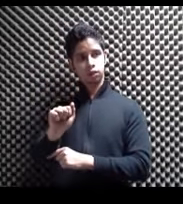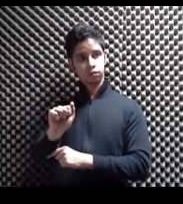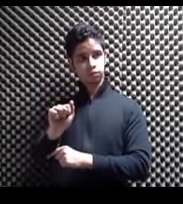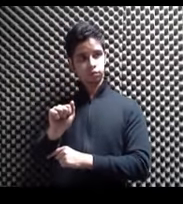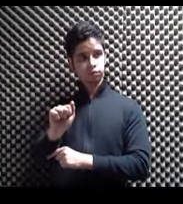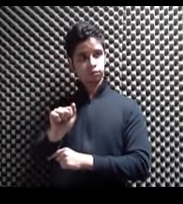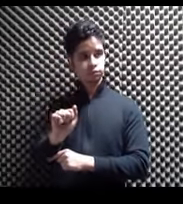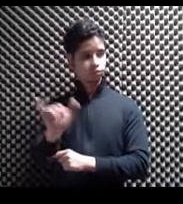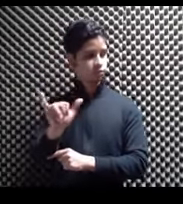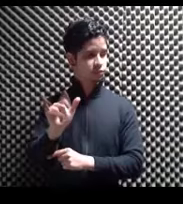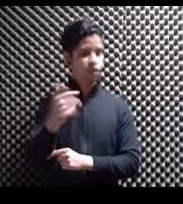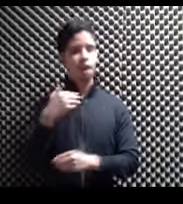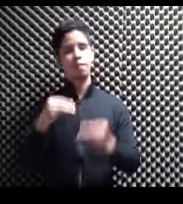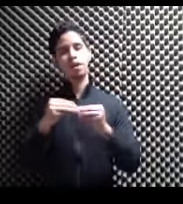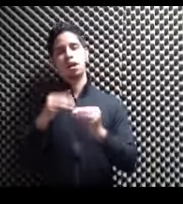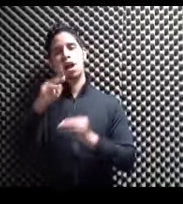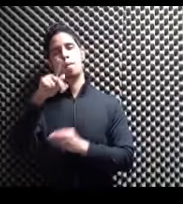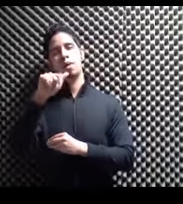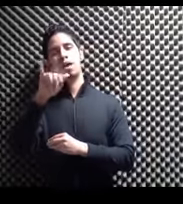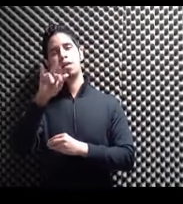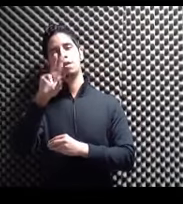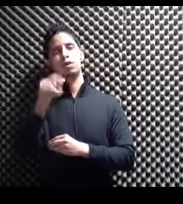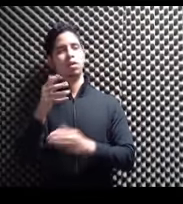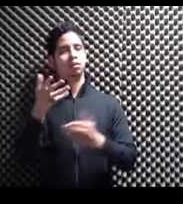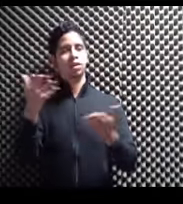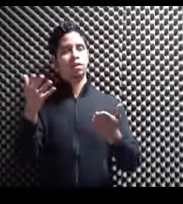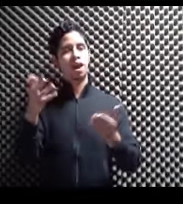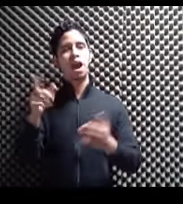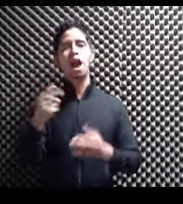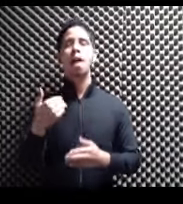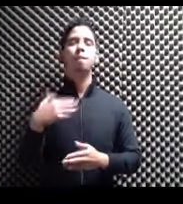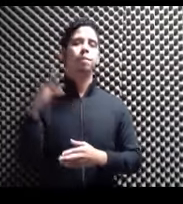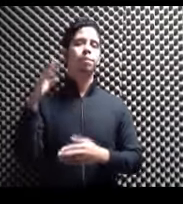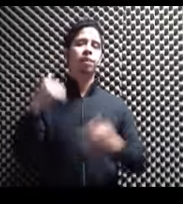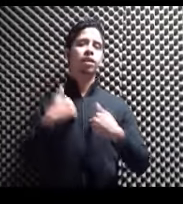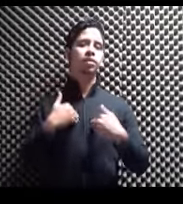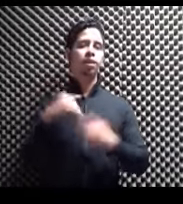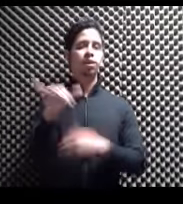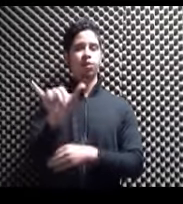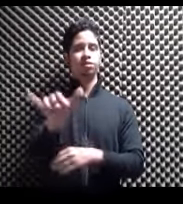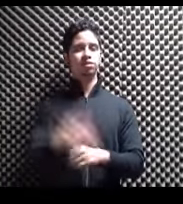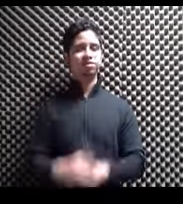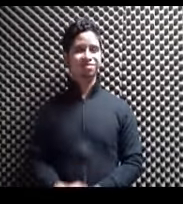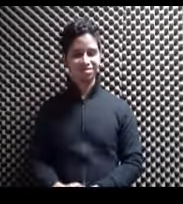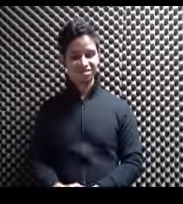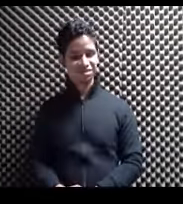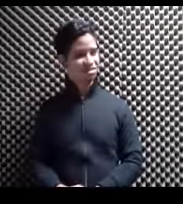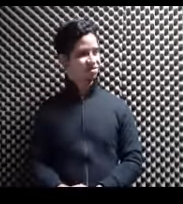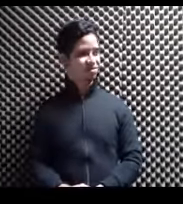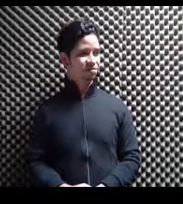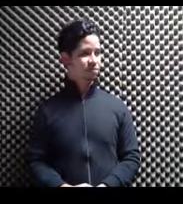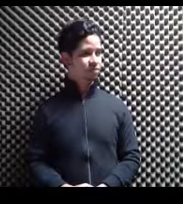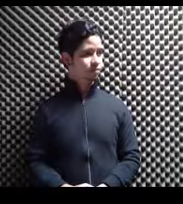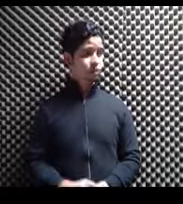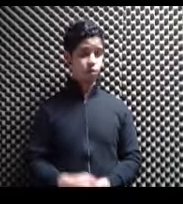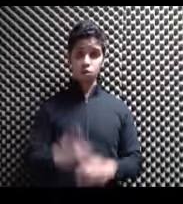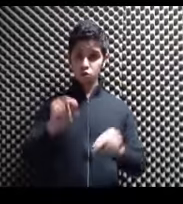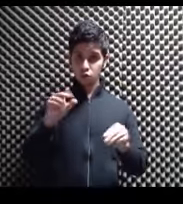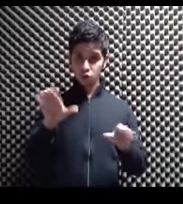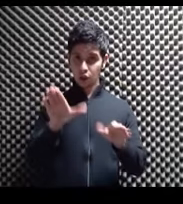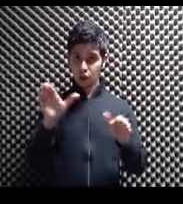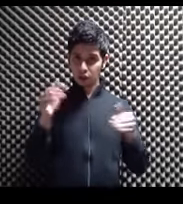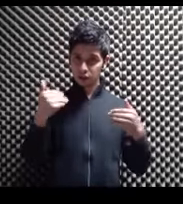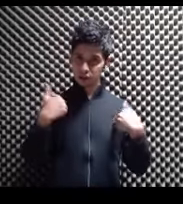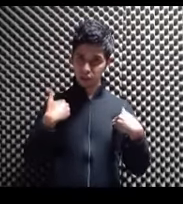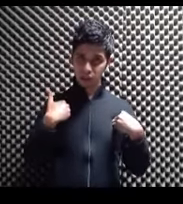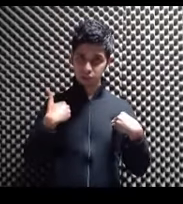Ay, Dios mío. Venga, te queremos. No hay qué poca vergüenza. No hay que tener mascota para hacer para ayudar,